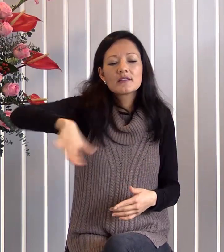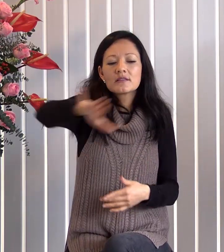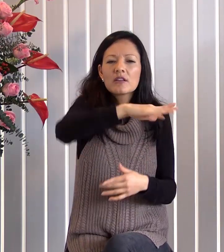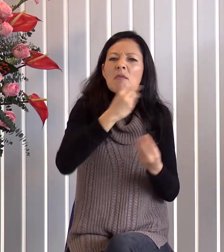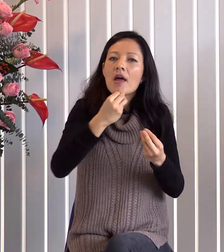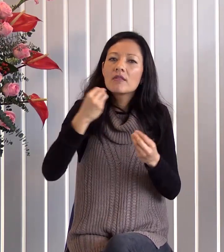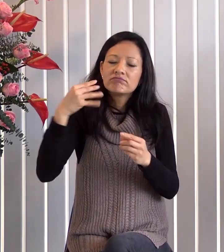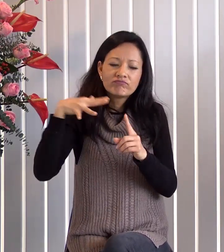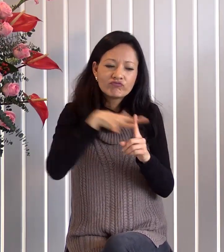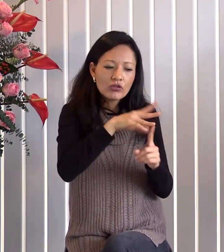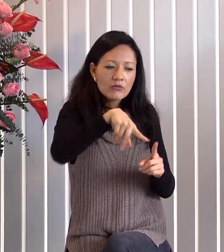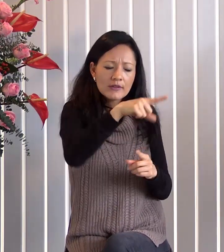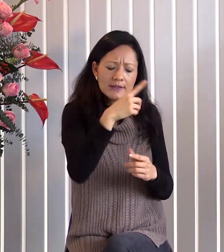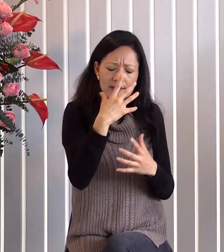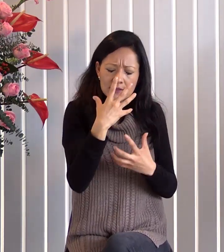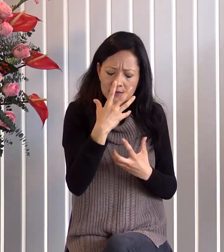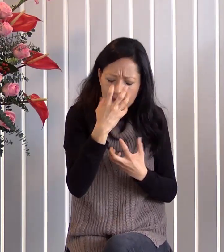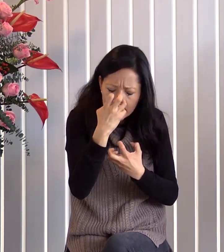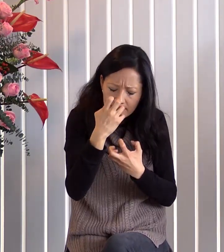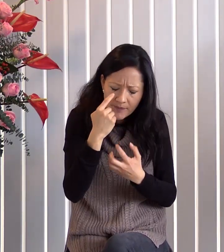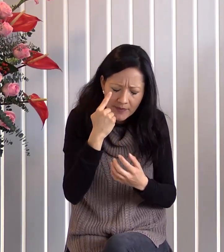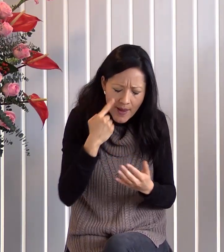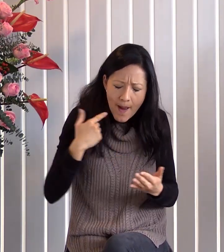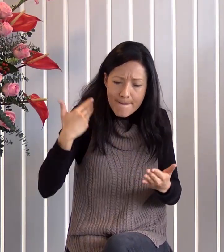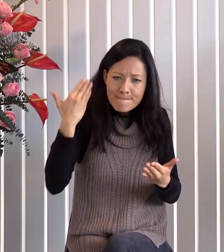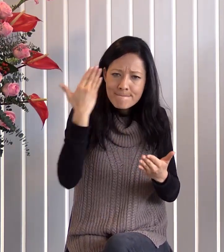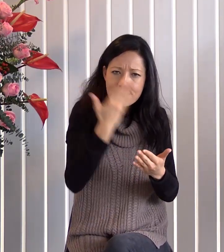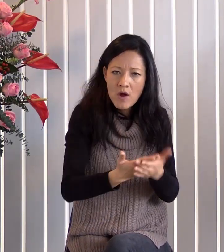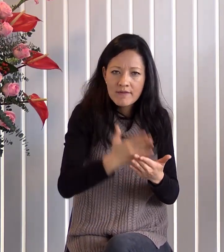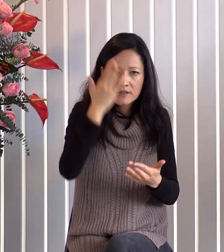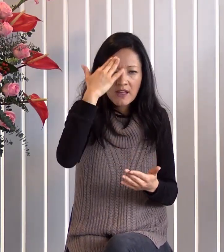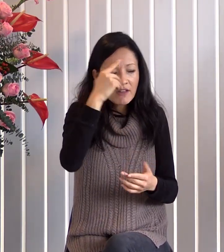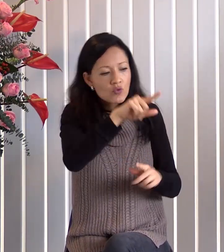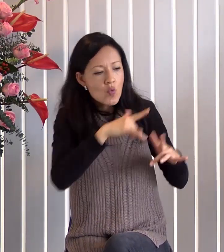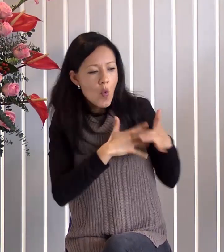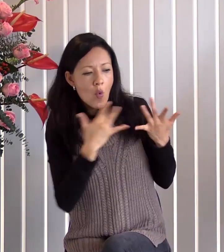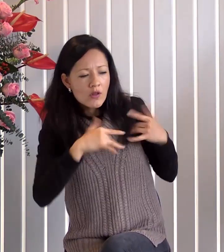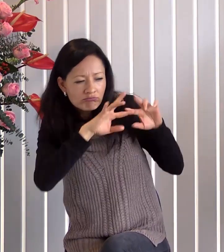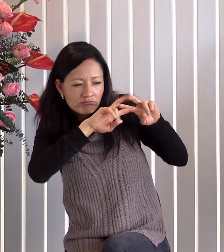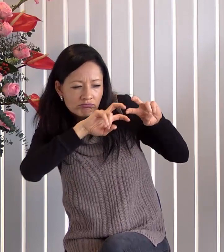afligirte, para probarte, para saber lo que había en tu